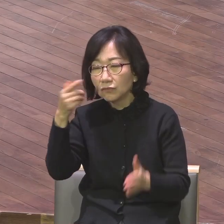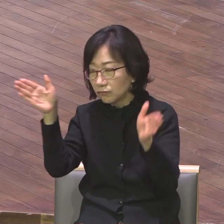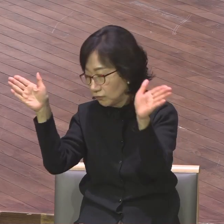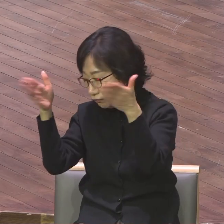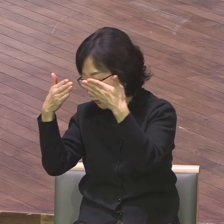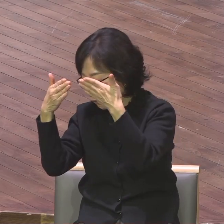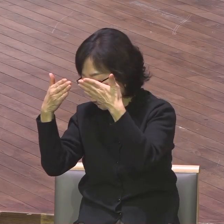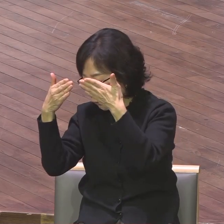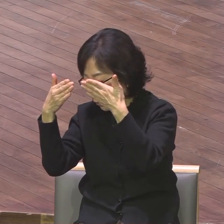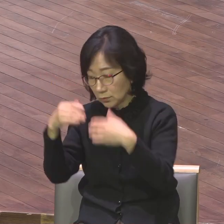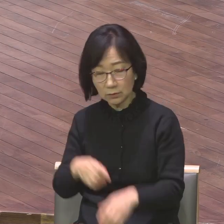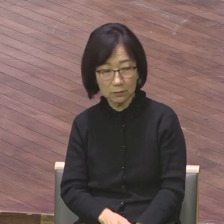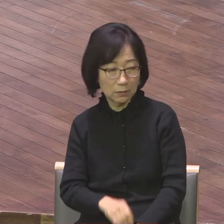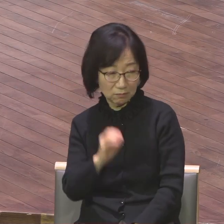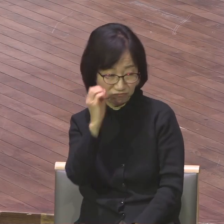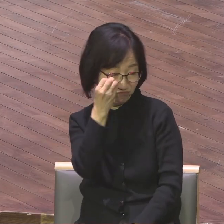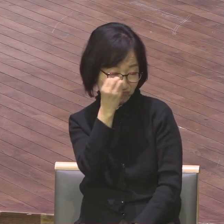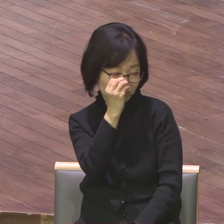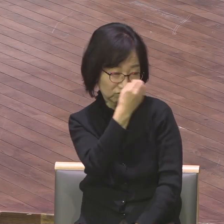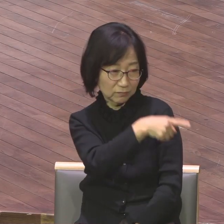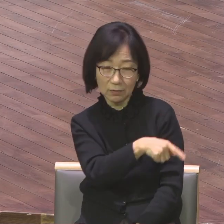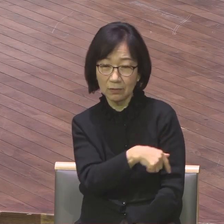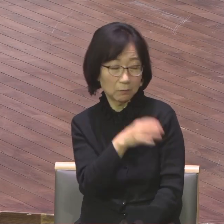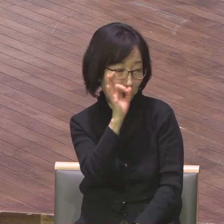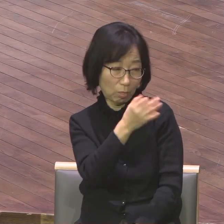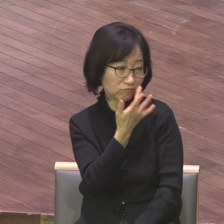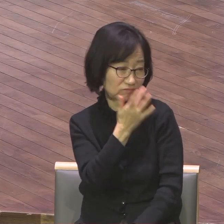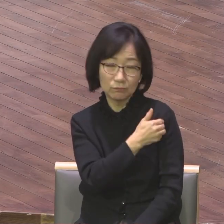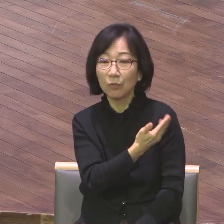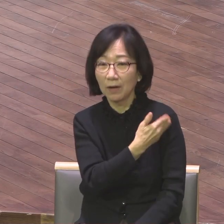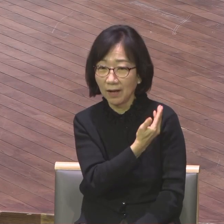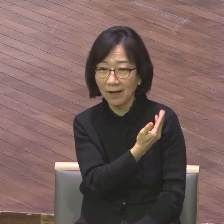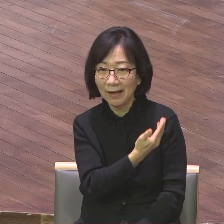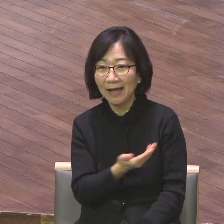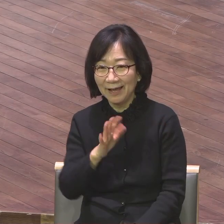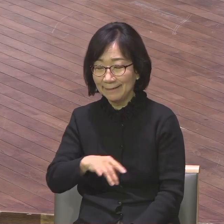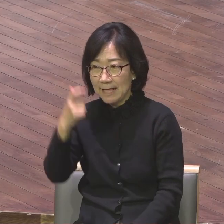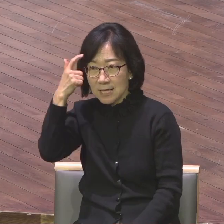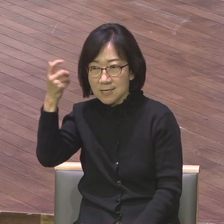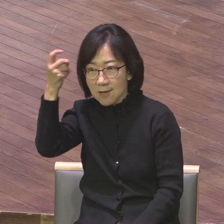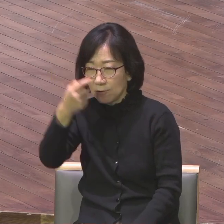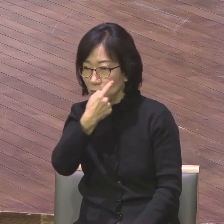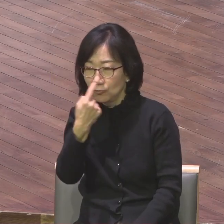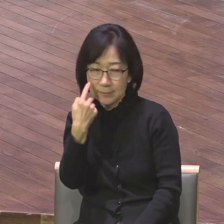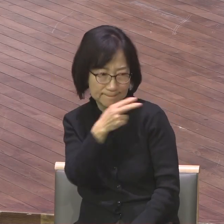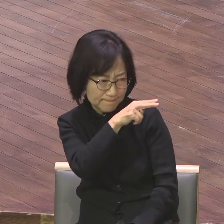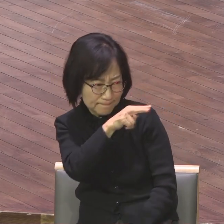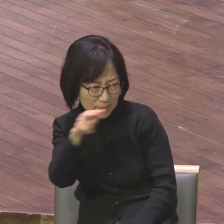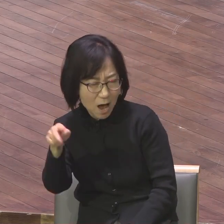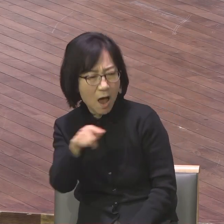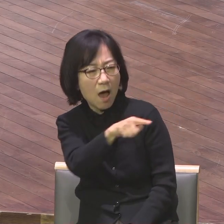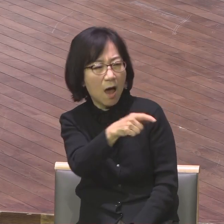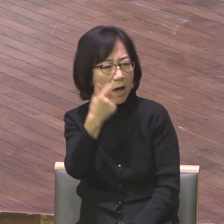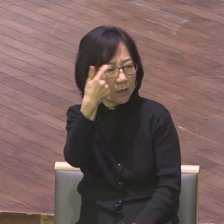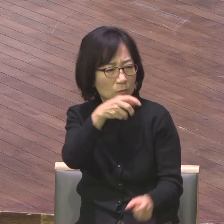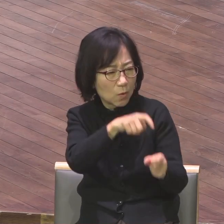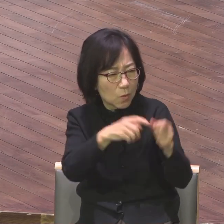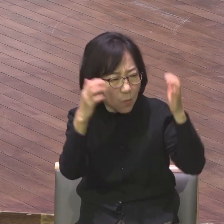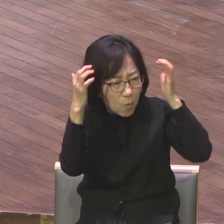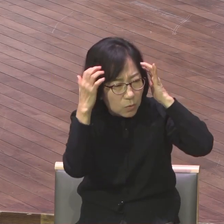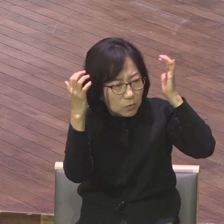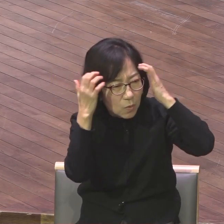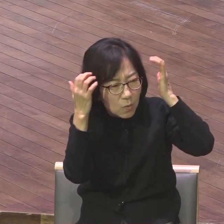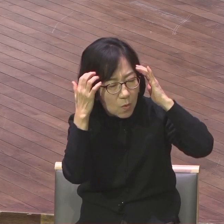보입니다. 근데 보여져야 돼. 저분이 상당한 갈등 속에 고통 속에서